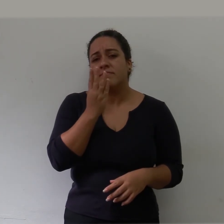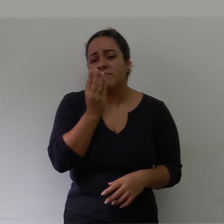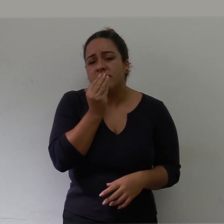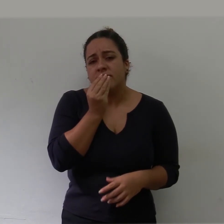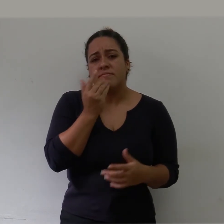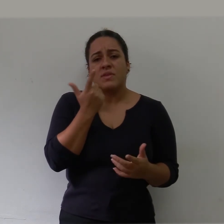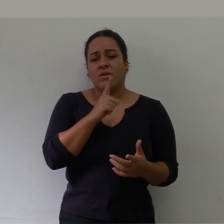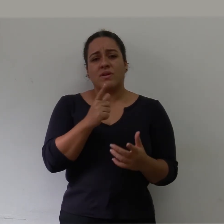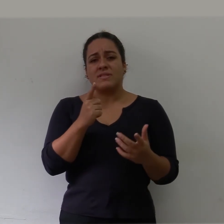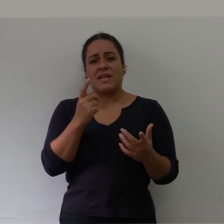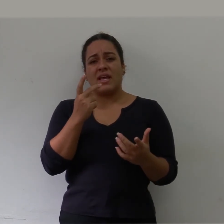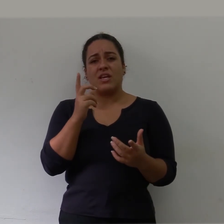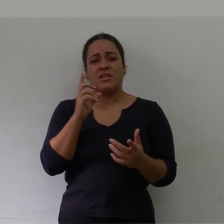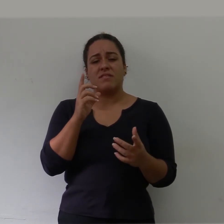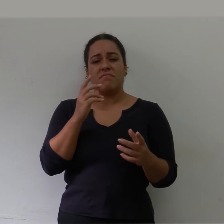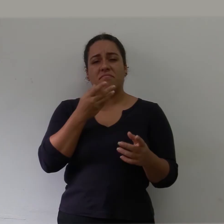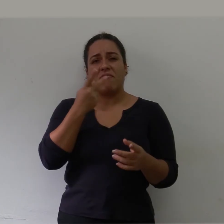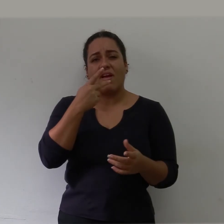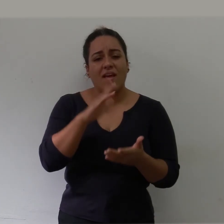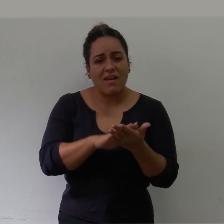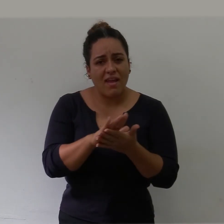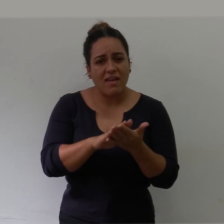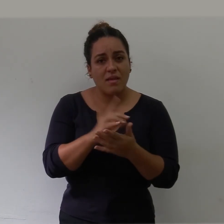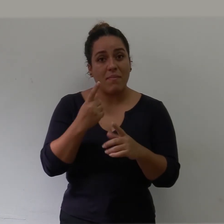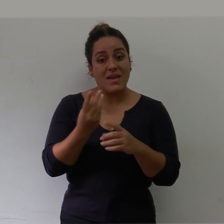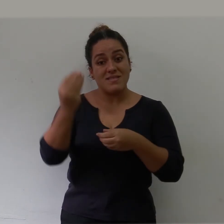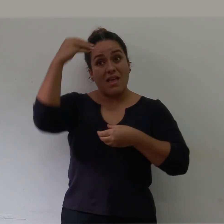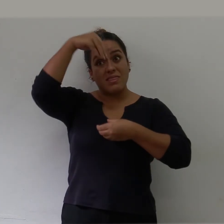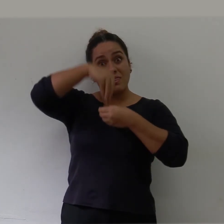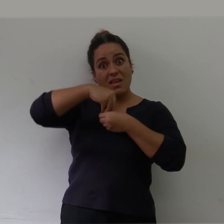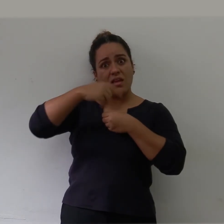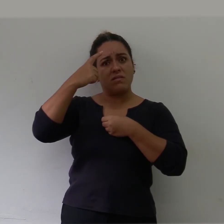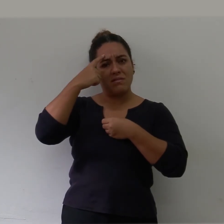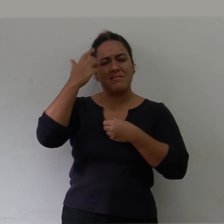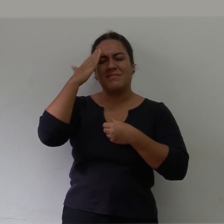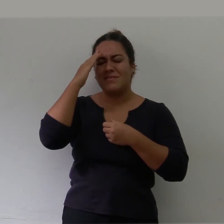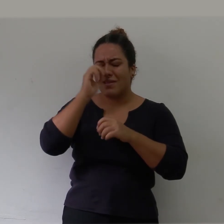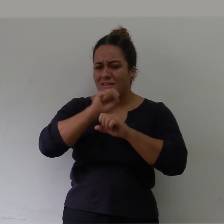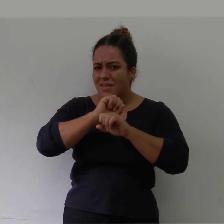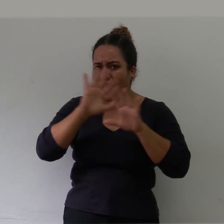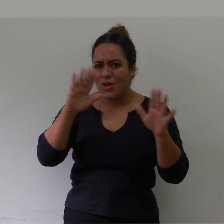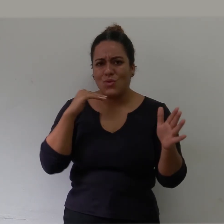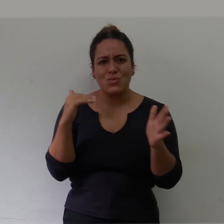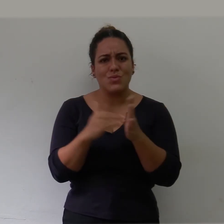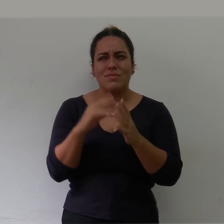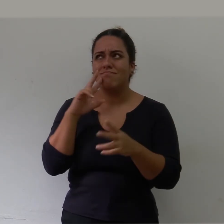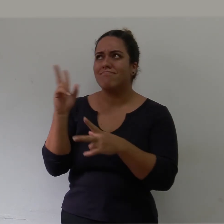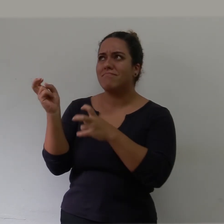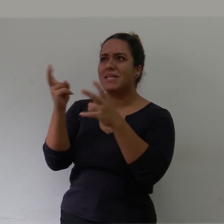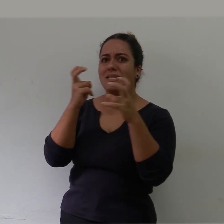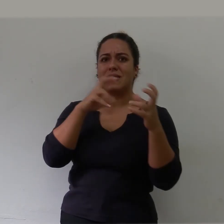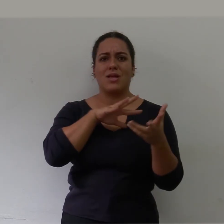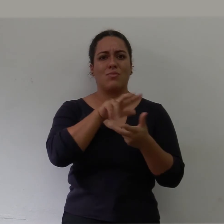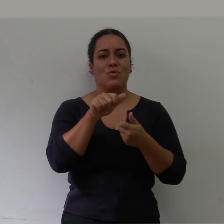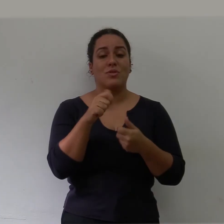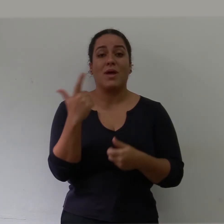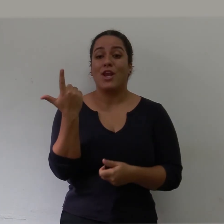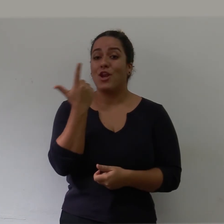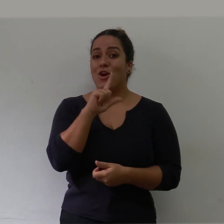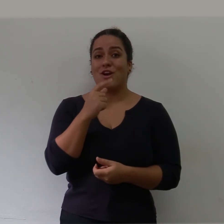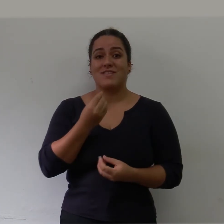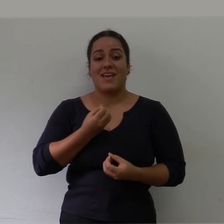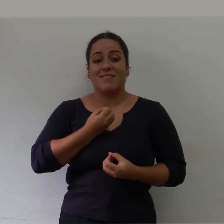tá vegetativa, mas tá entendendo, tá percebendo o mundo, só não